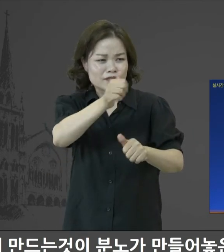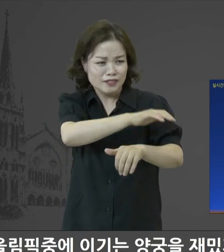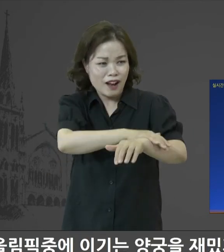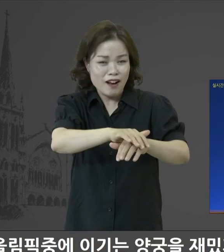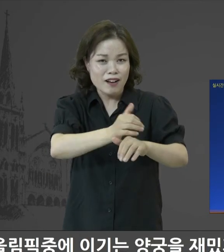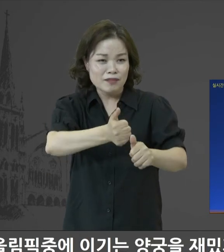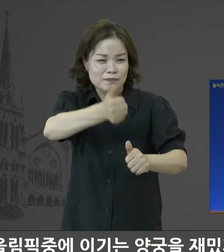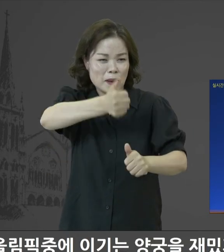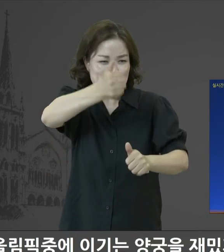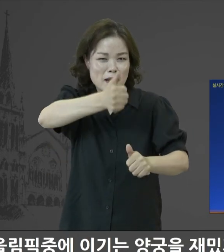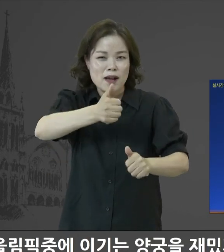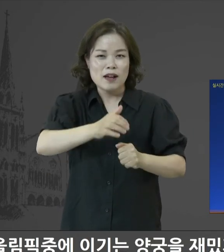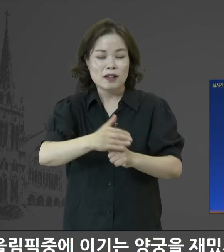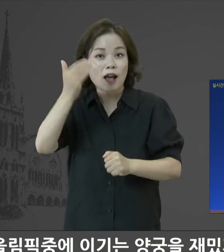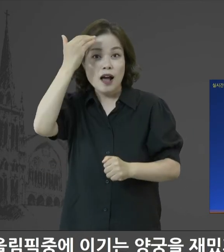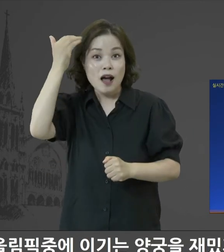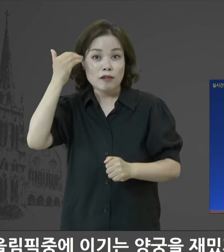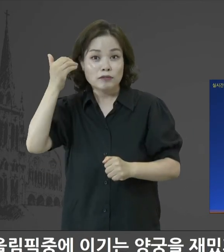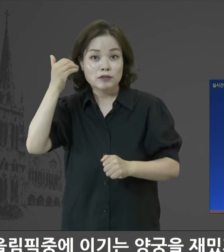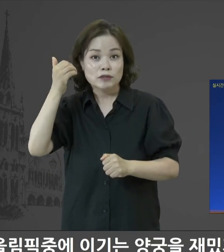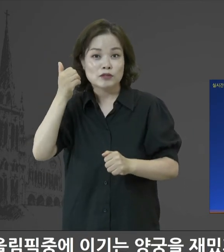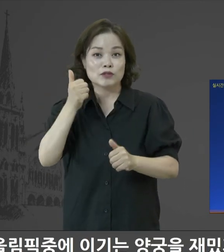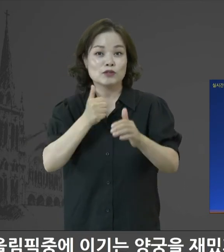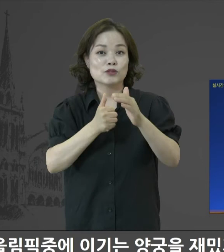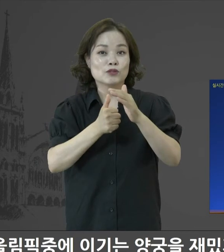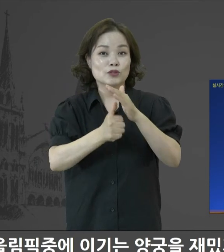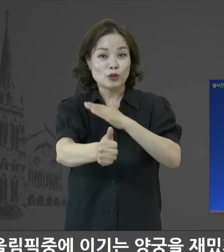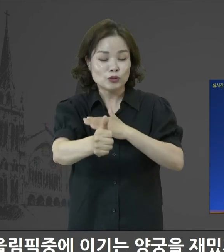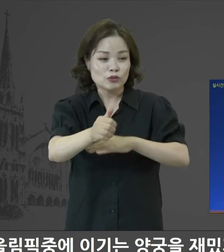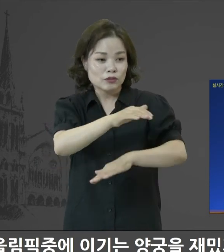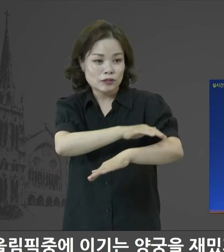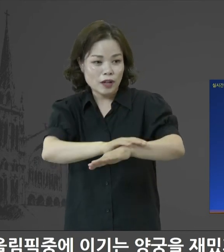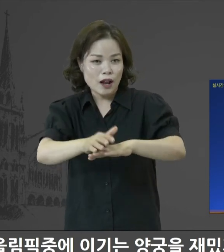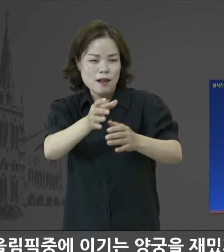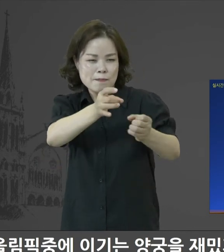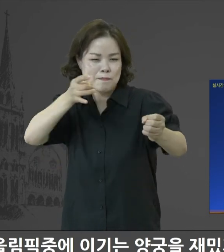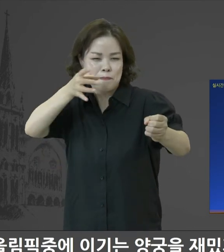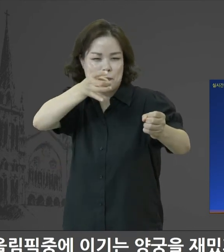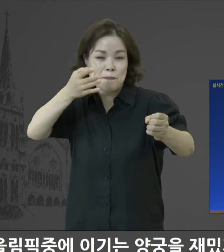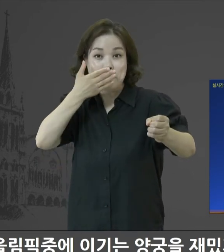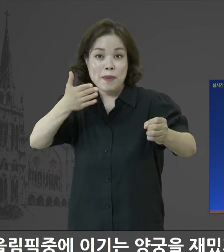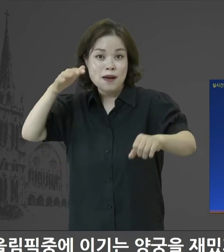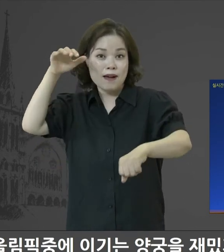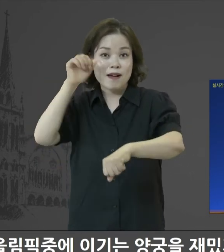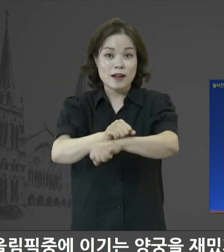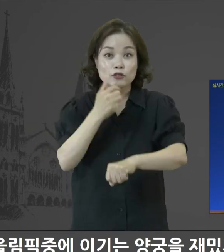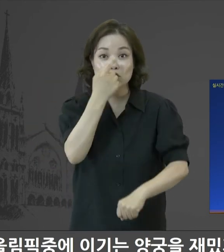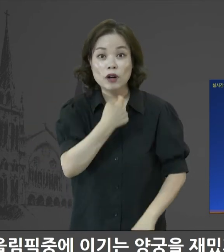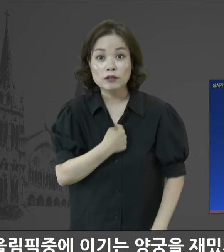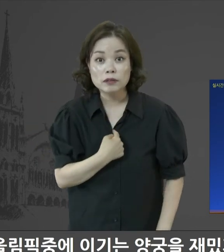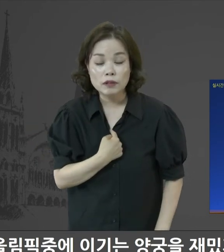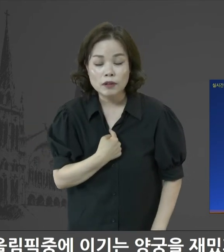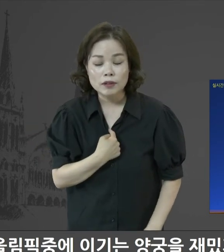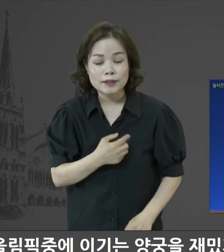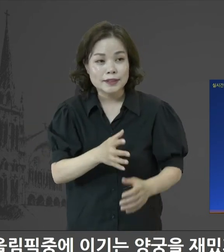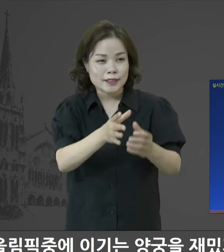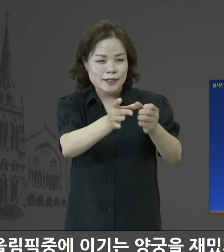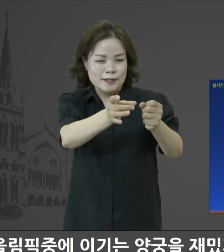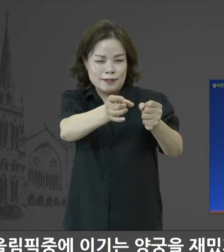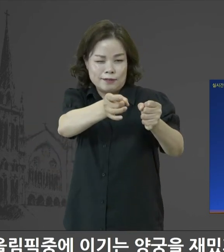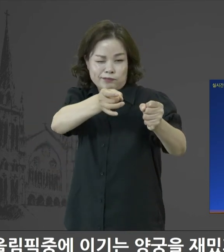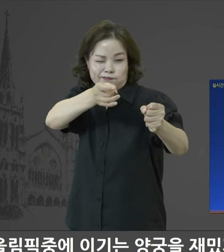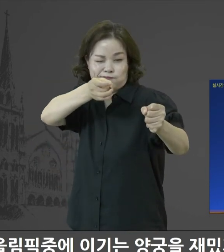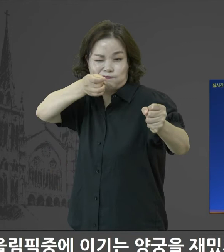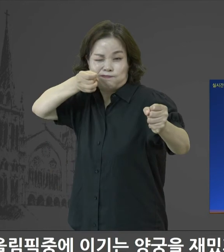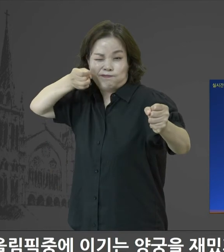같고, 한국 선수들은 맨날 잘 쏘는 사람인 줄 알았어요. 그래서 이 게임이 뭐 양궁은 참